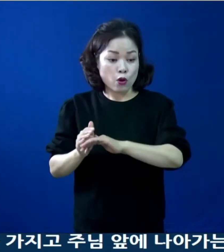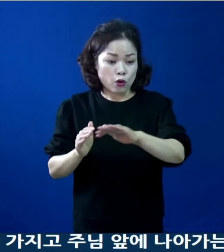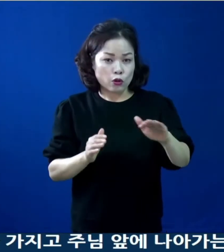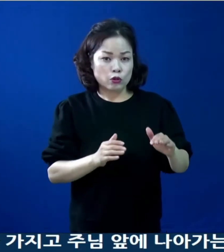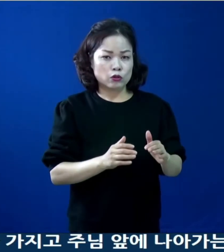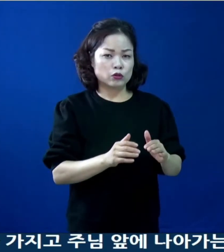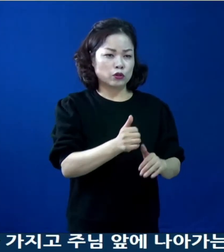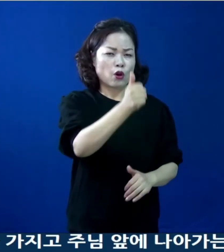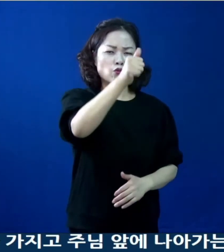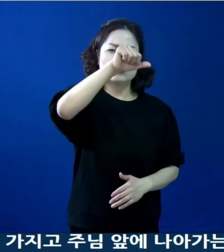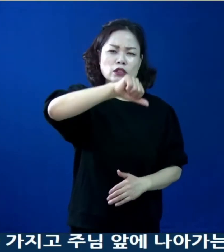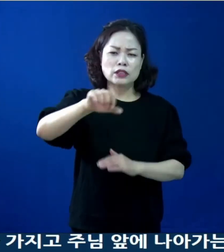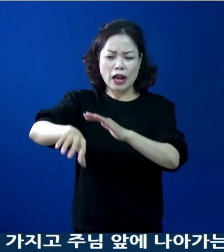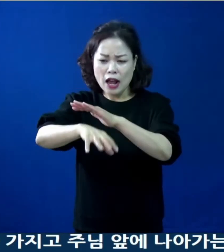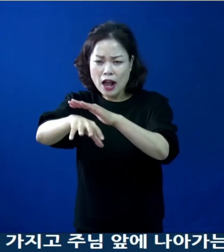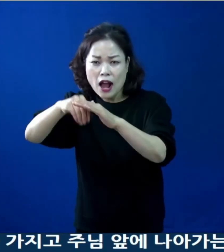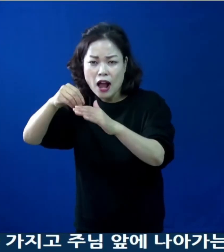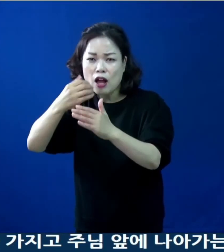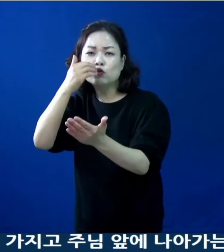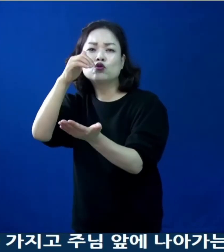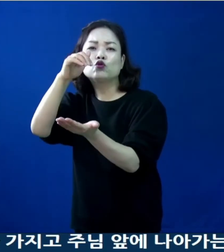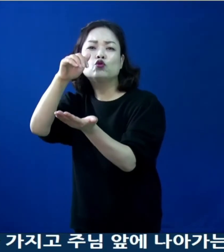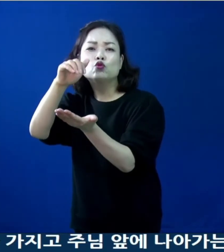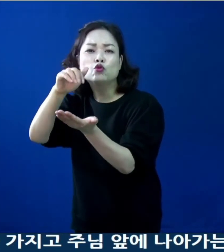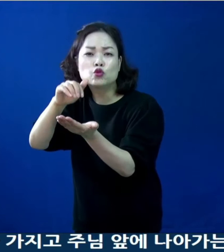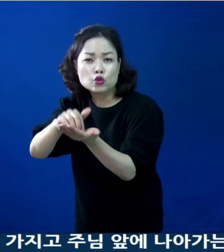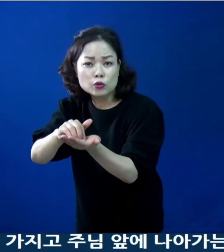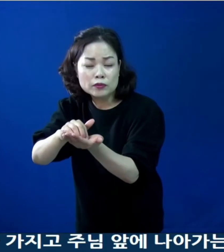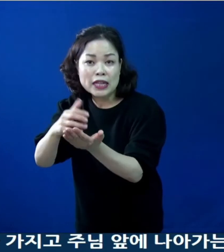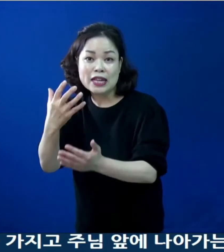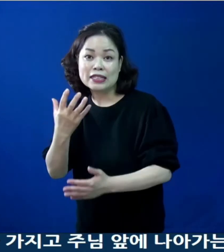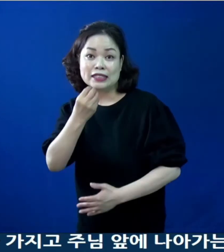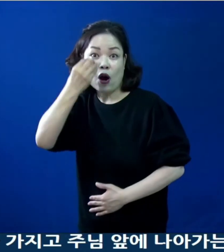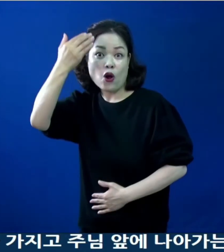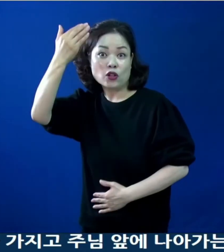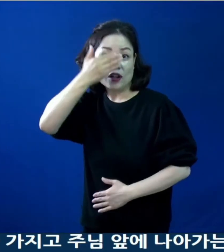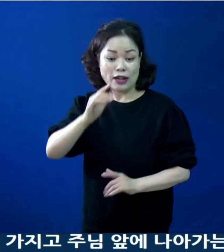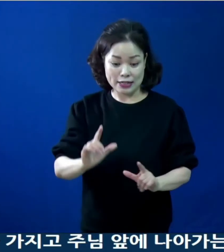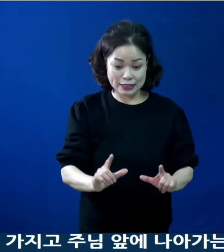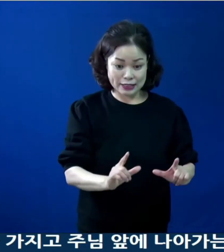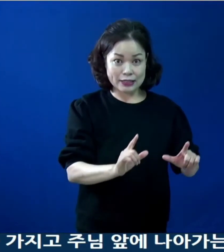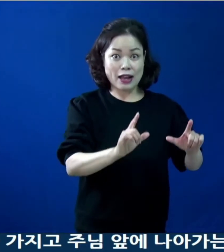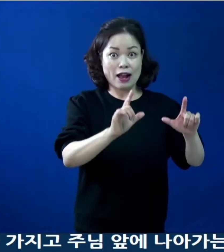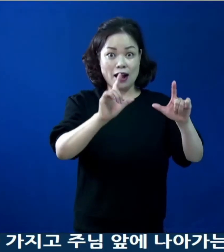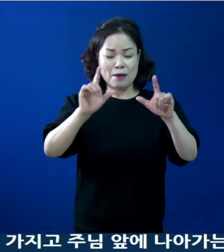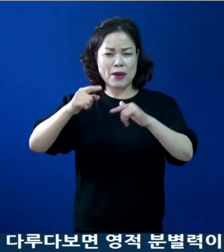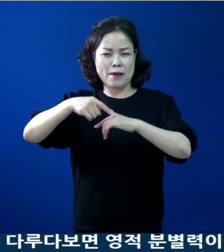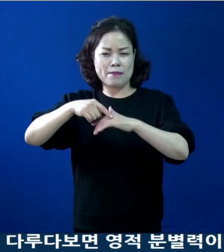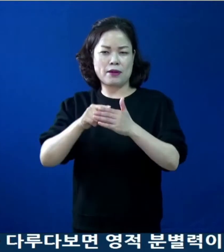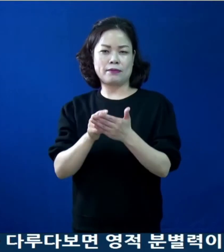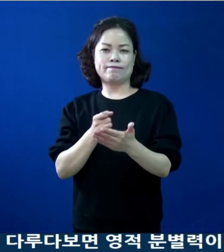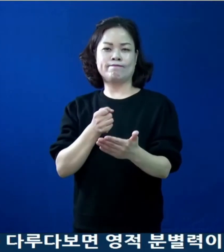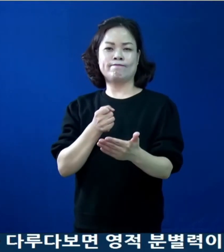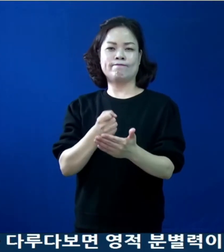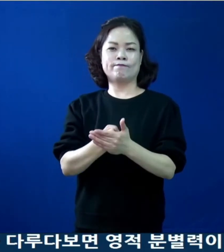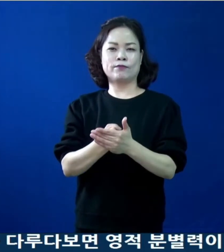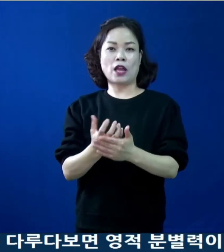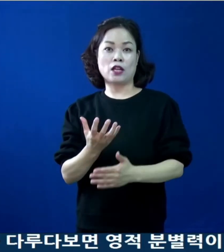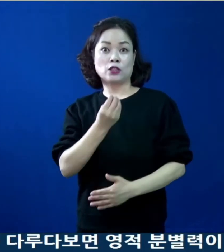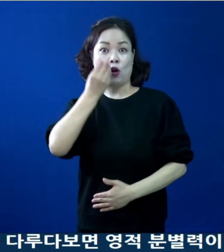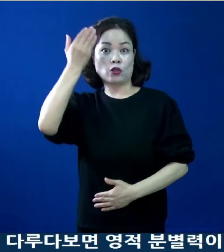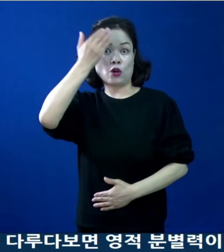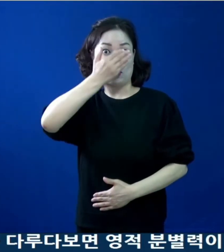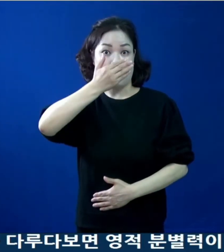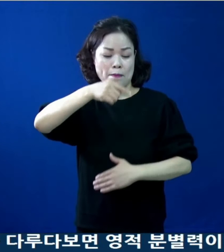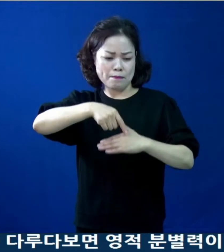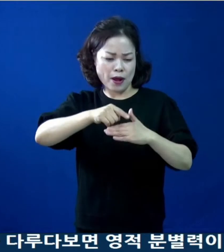우림과 둠밈은 어쩌면 우리에게 성결한 삶에 대한 마음의 결단, 성결한 삶을